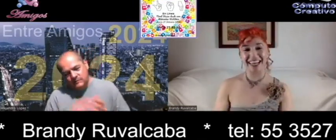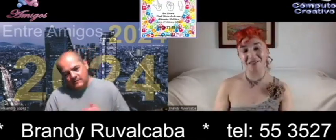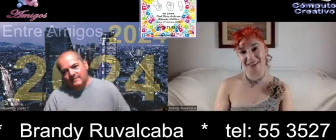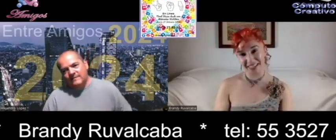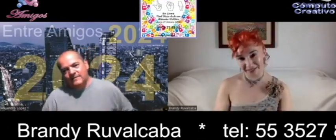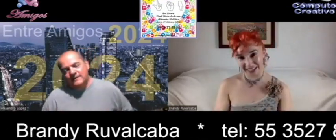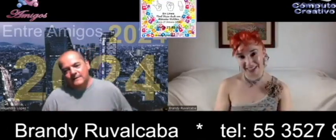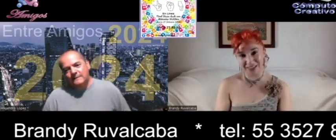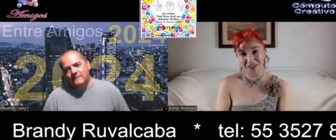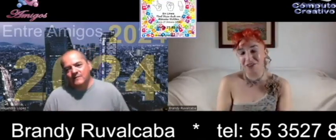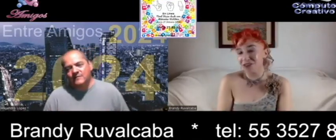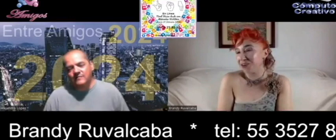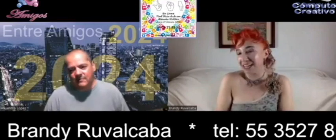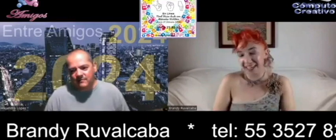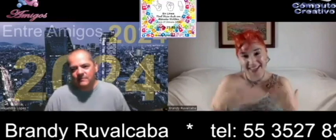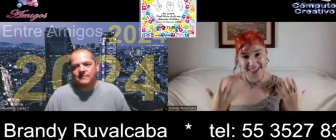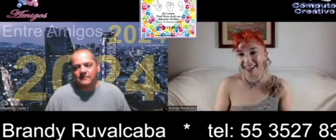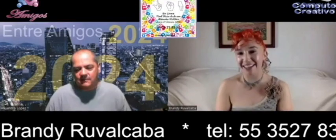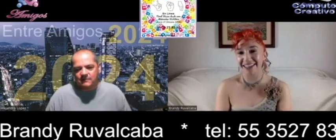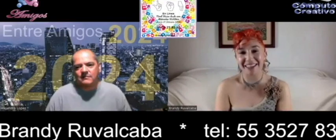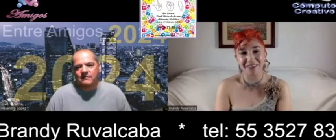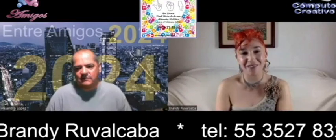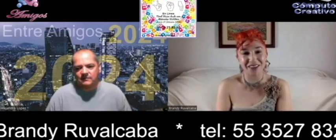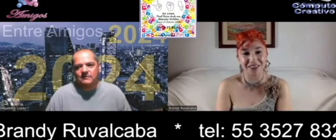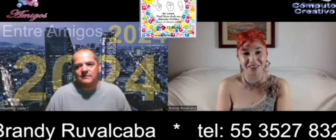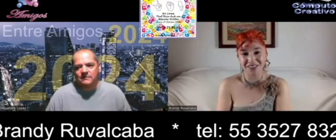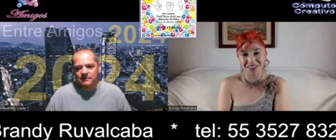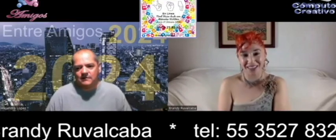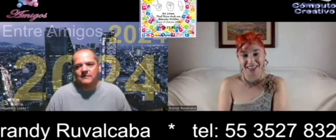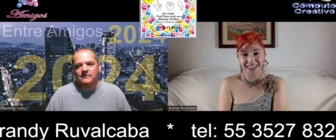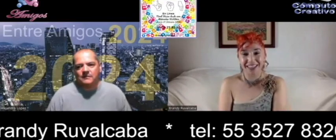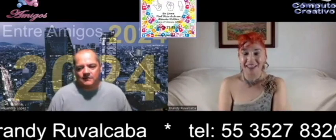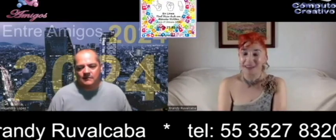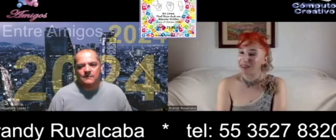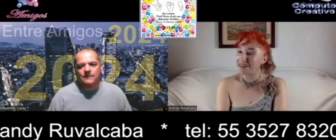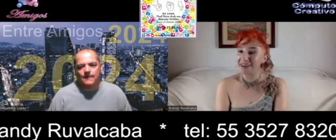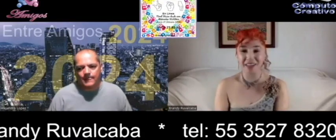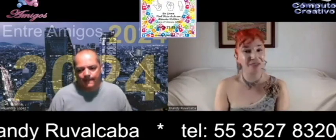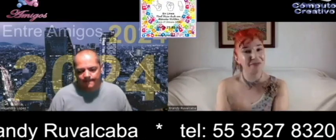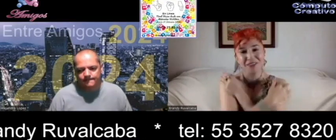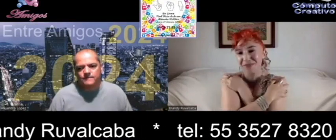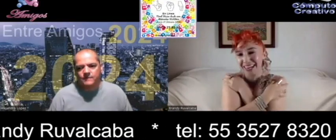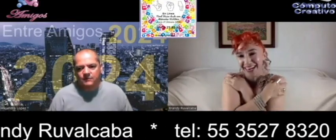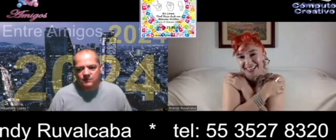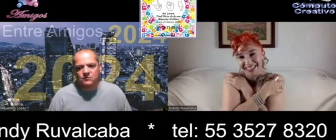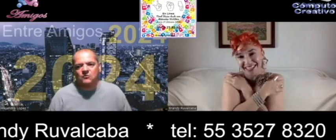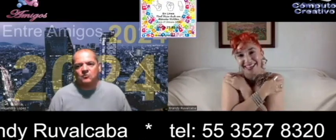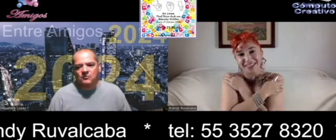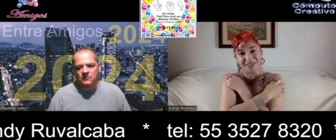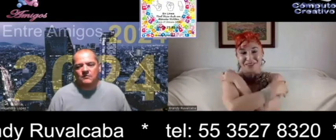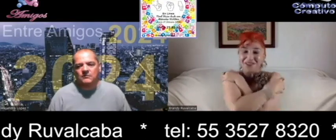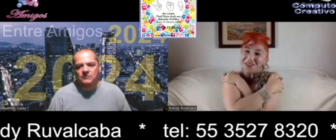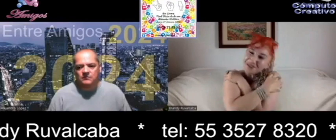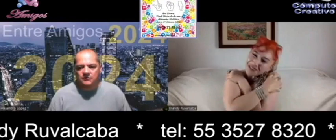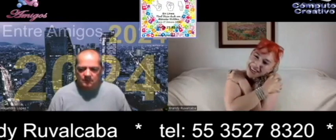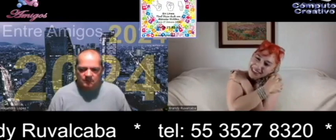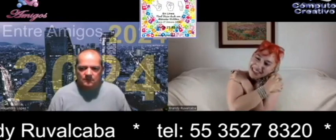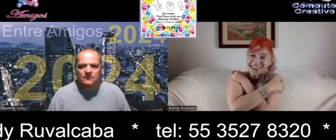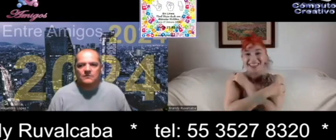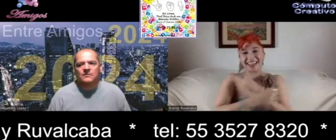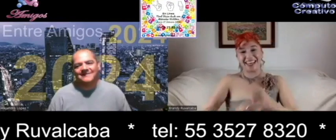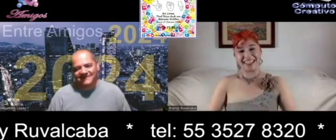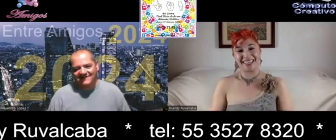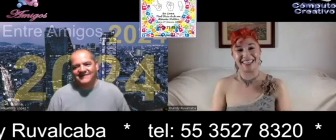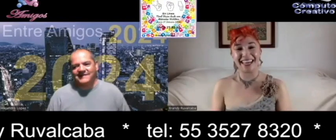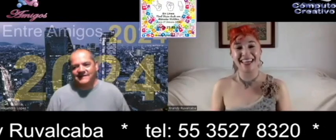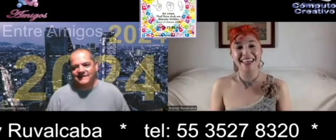ti, Alex, por esta invitación. Yo encantada de estar siempre con todos ustedes. La verdad, súper, súper agradecida. Te mando un súper